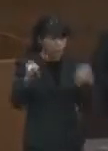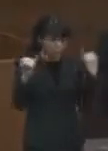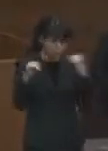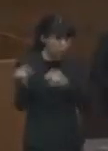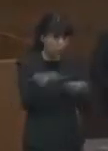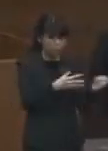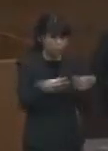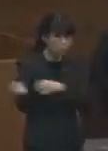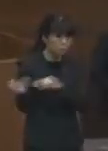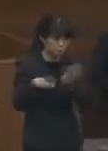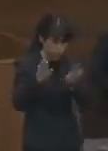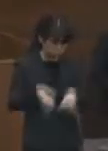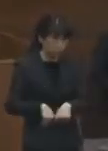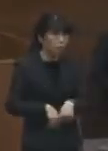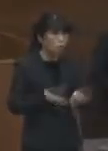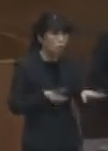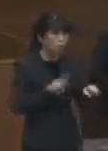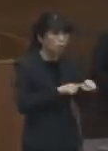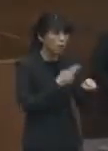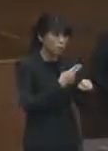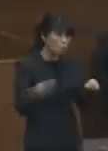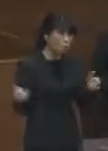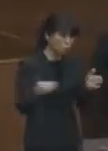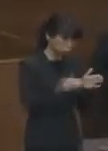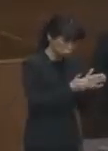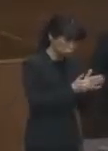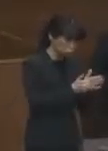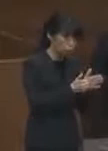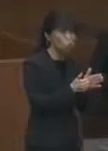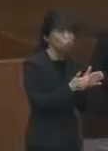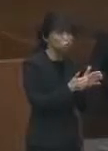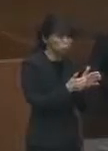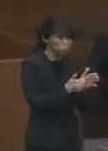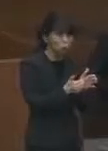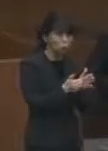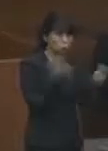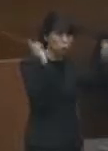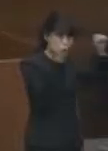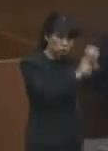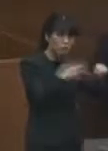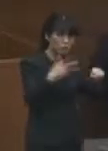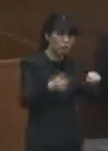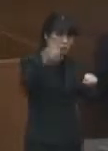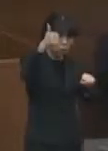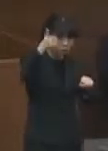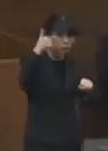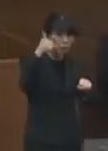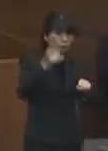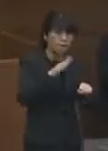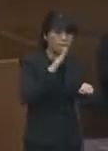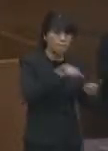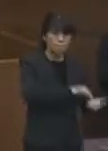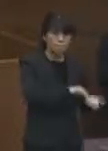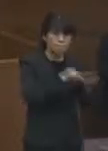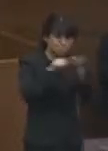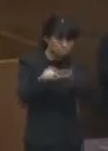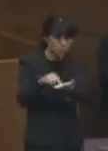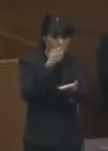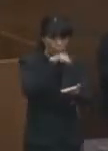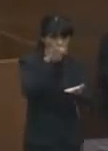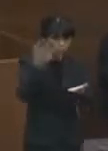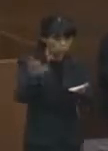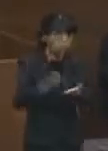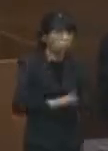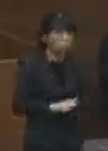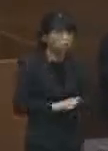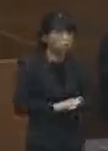行っており、今年度末をめどに市長への報告、提言を行う予定でございます。議員お尋